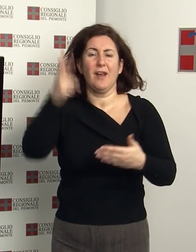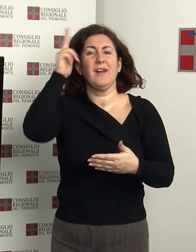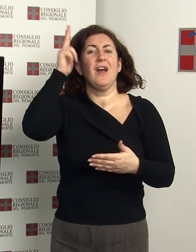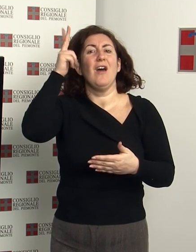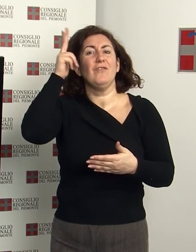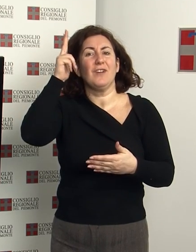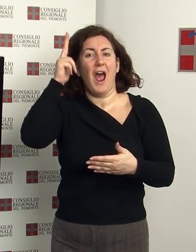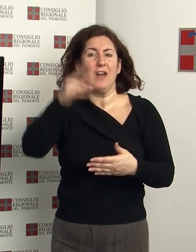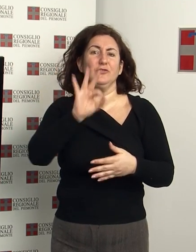civille